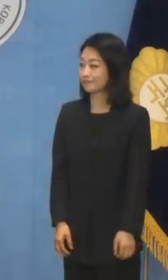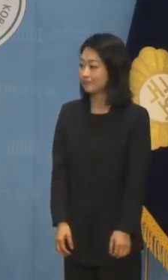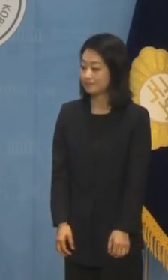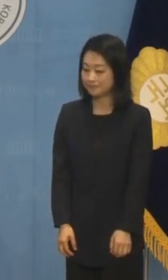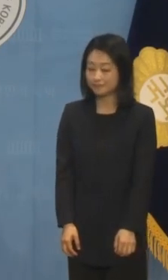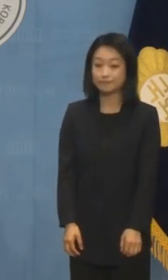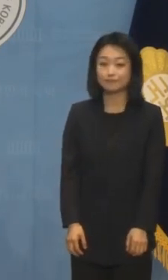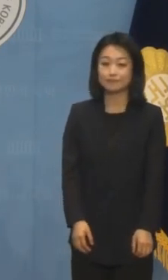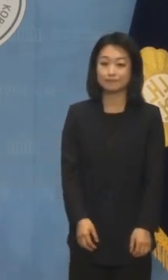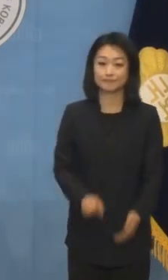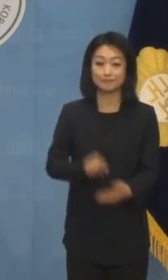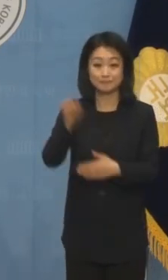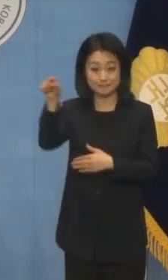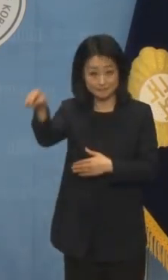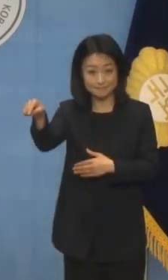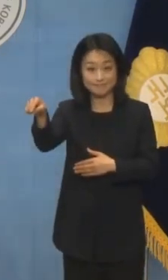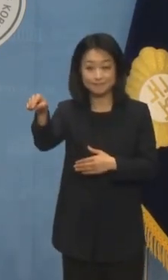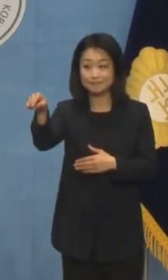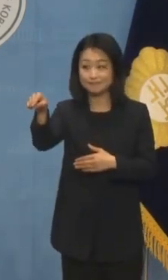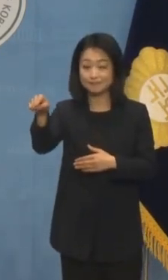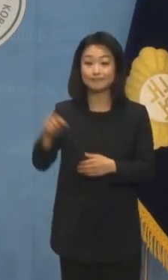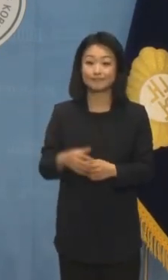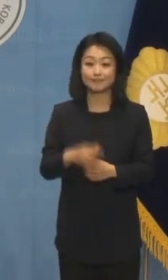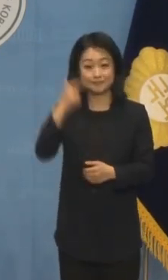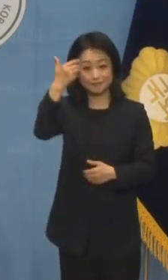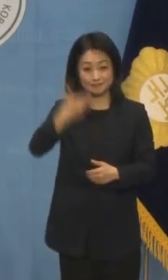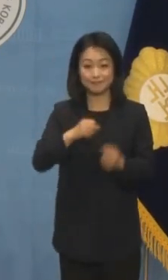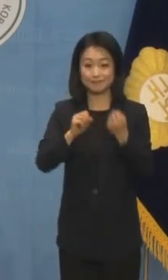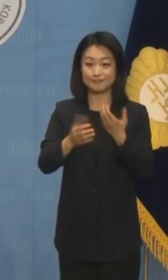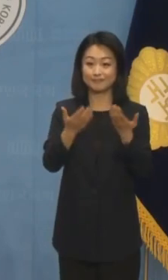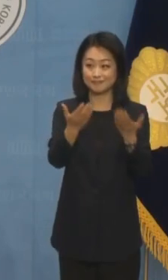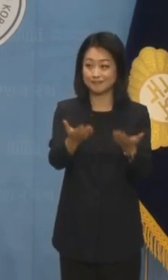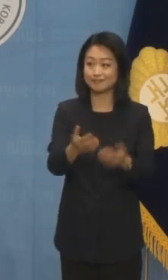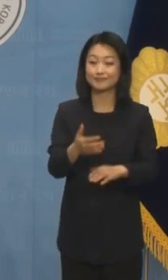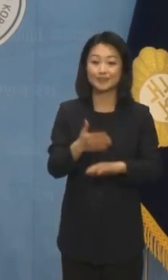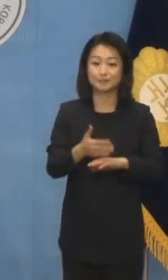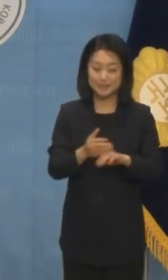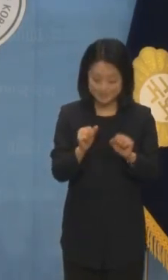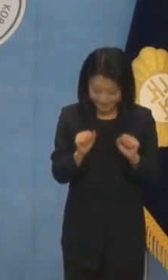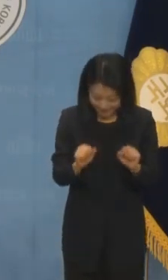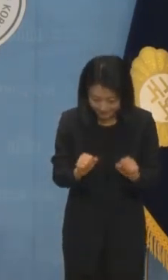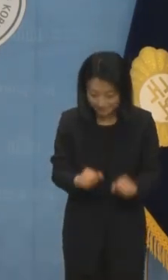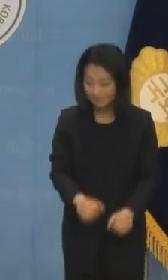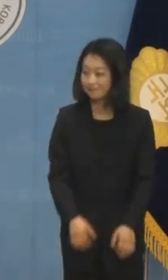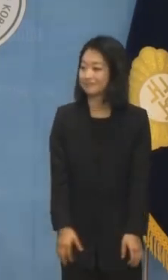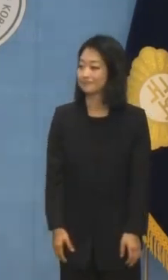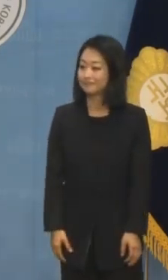그러면 나가서 제가 주시는 질문을 받도록 하겠습니다. 감사합니다.